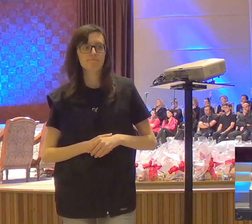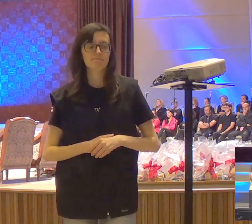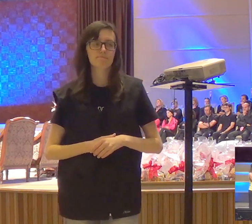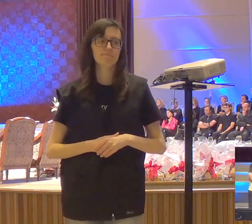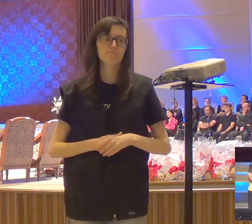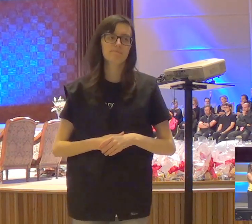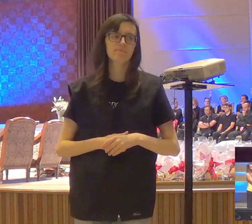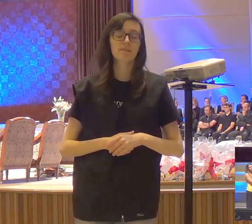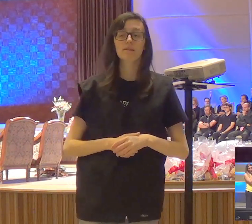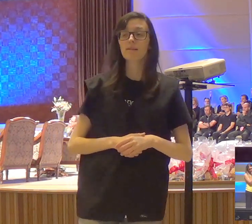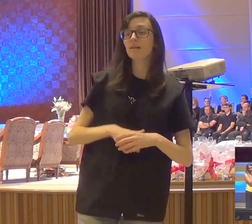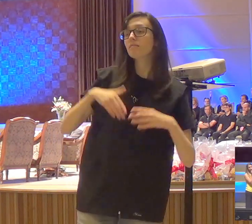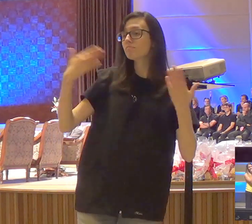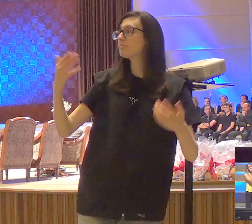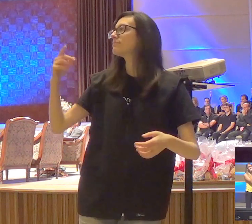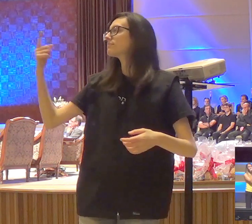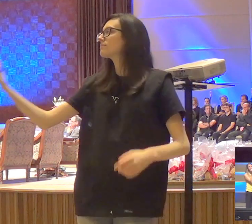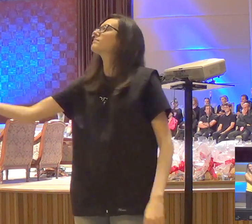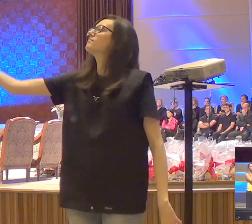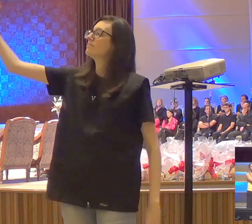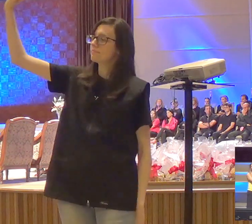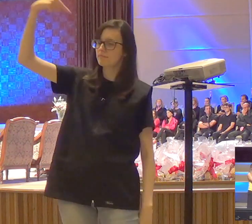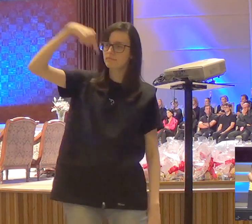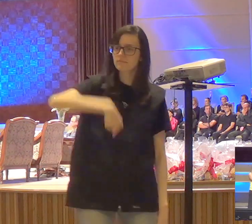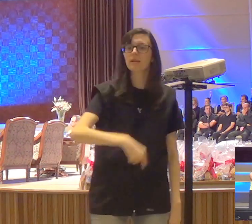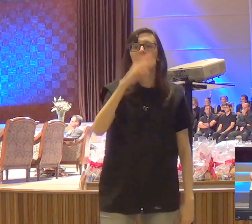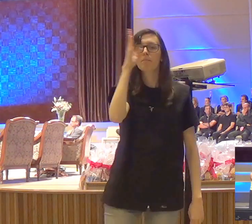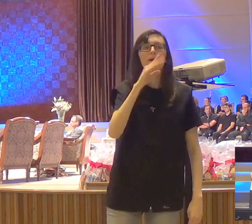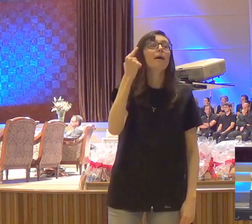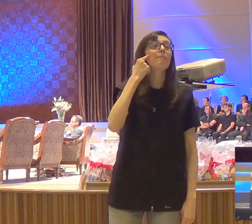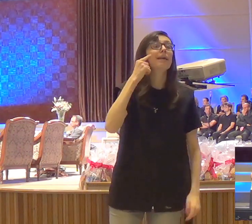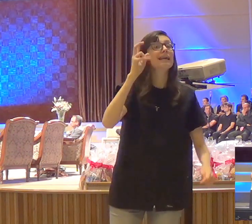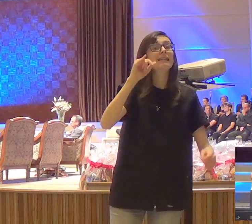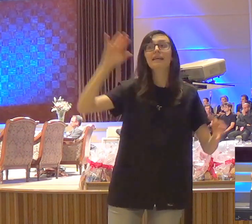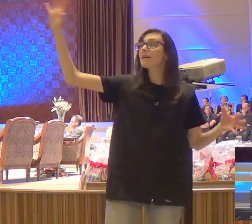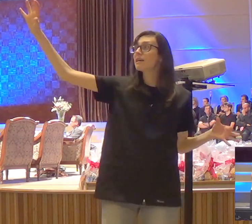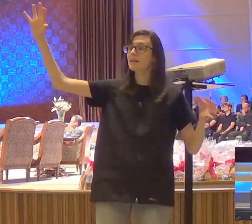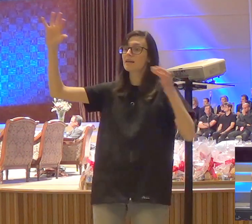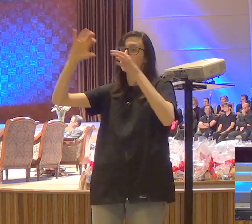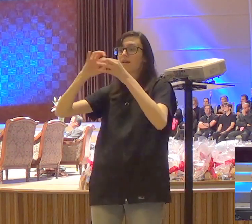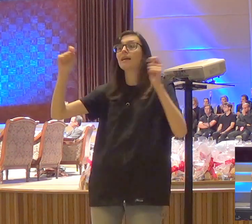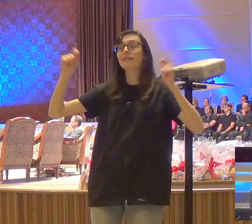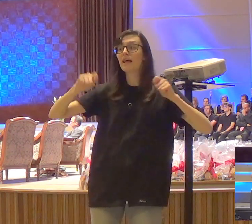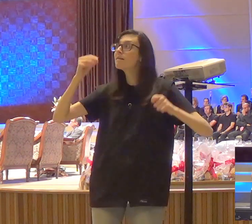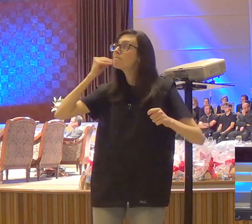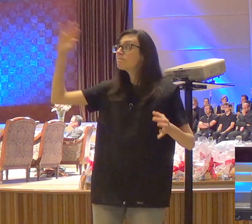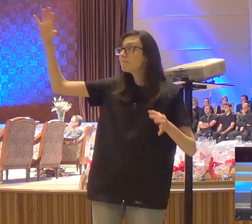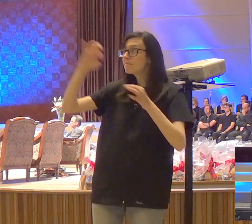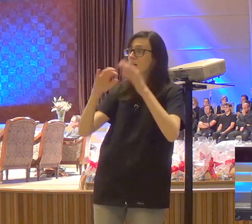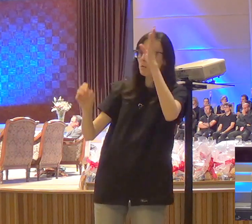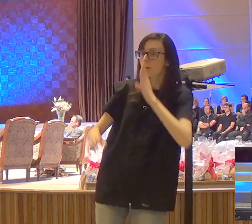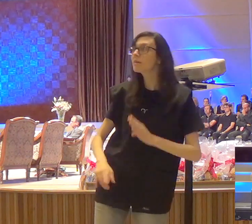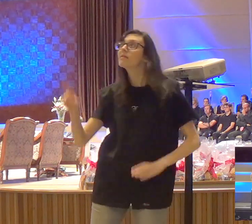with Luis Carlos. E ela veio para cá exatamente para avaliar a possibilidade de ter uma parceria com o ministério do pastor Luis Carlos. And